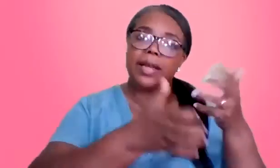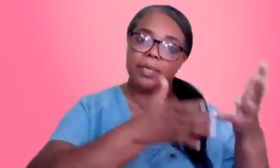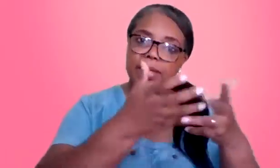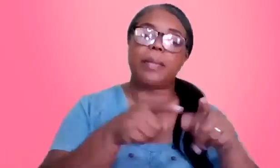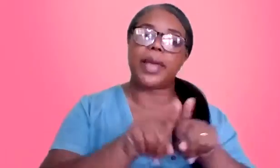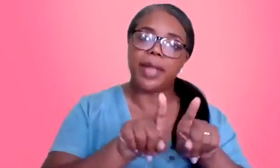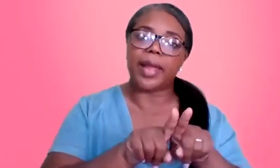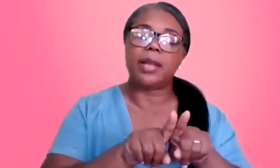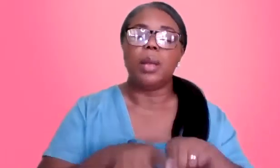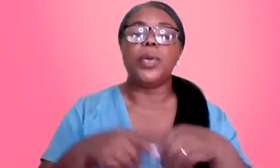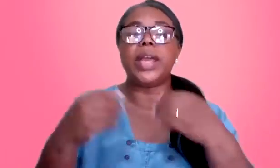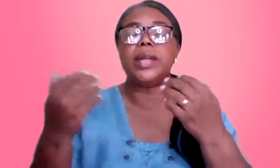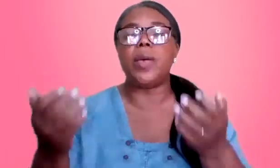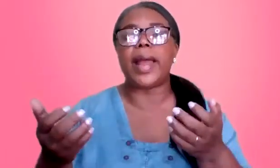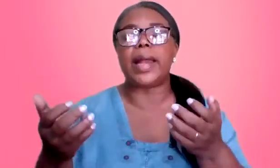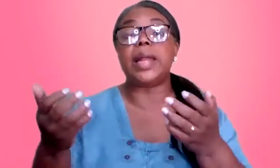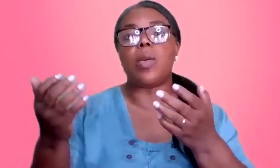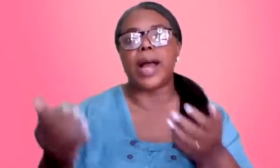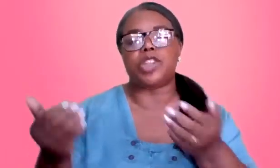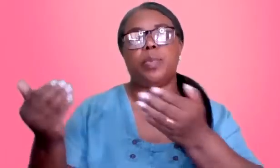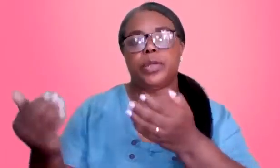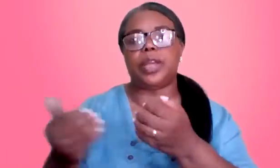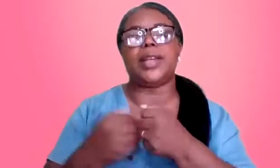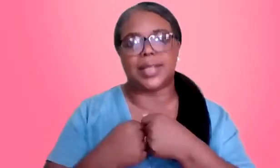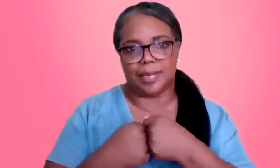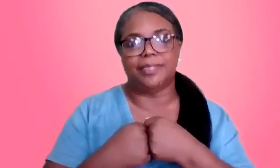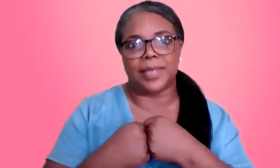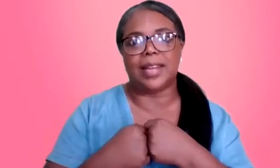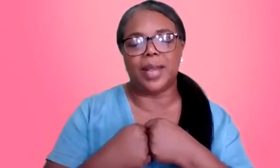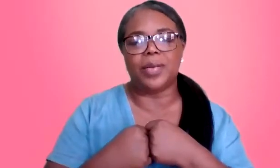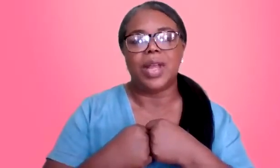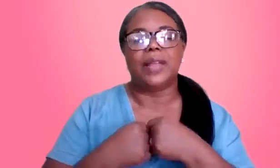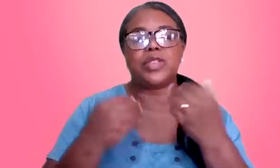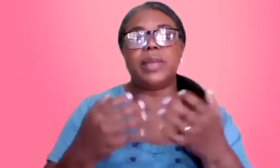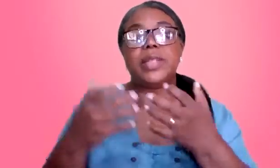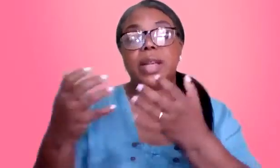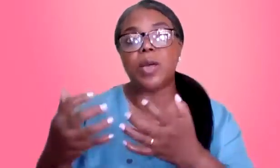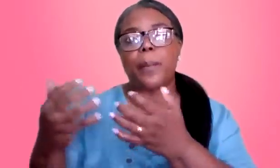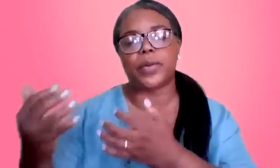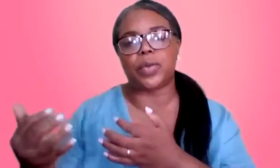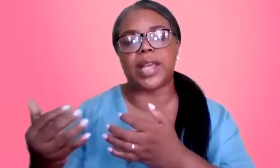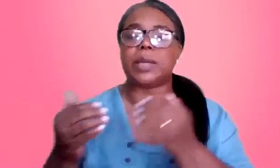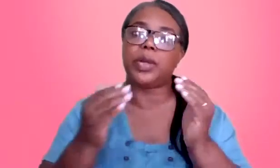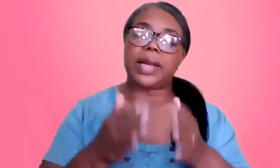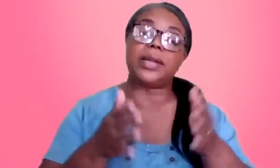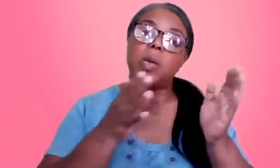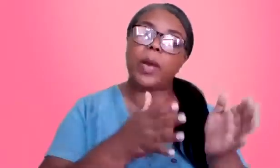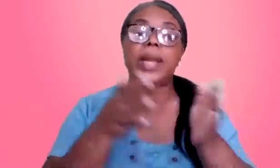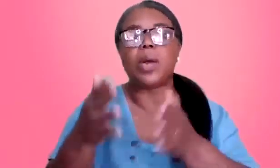Libras também tem. Por que que não é linguagem portuguesa? Entendeu? Nós falamos língua portuguesa, porque ela não é uma